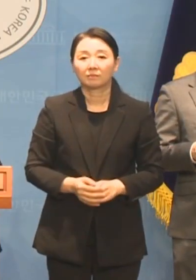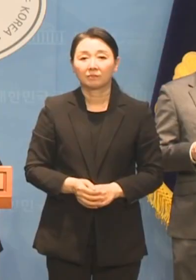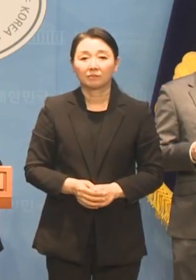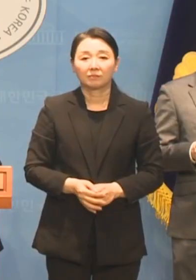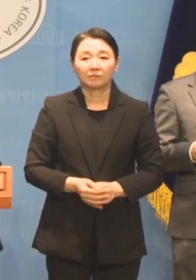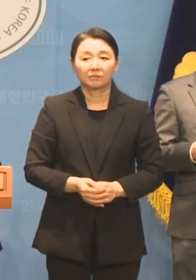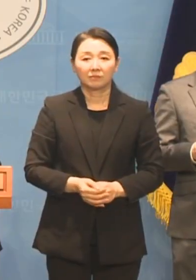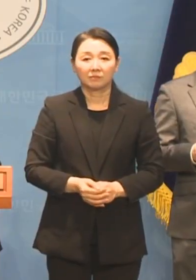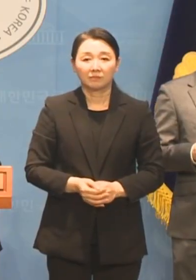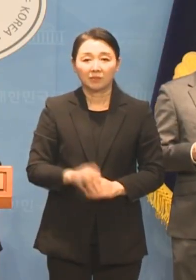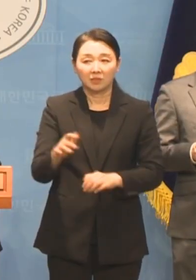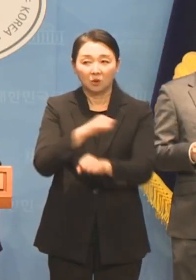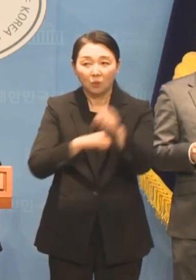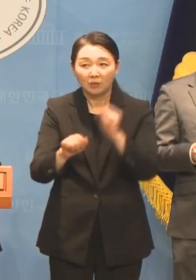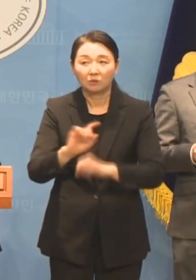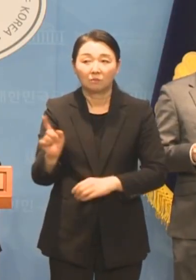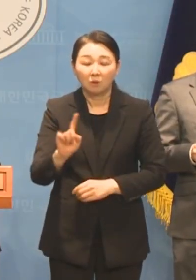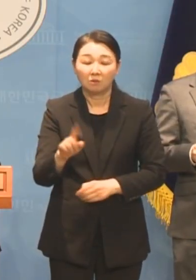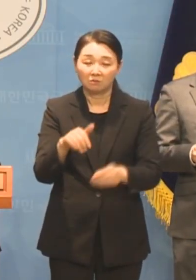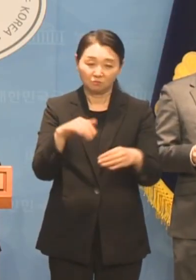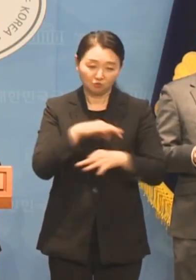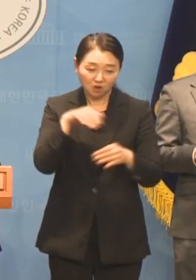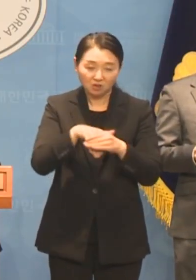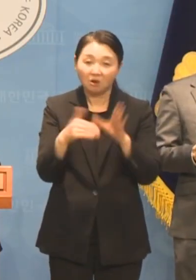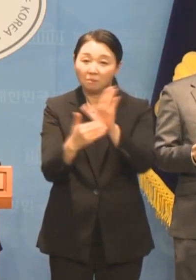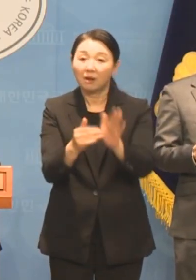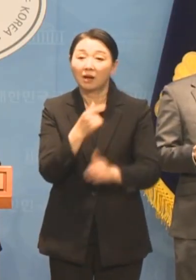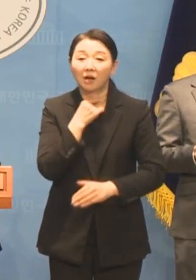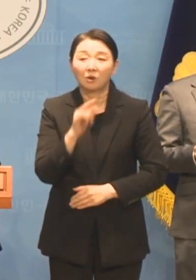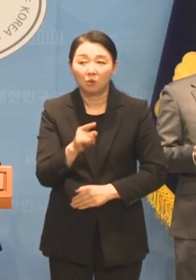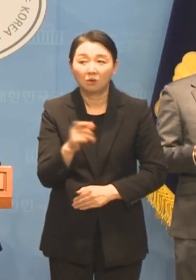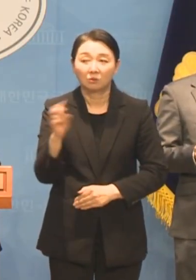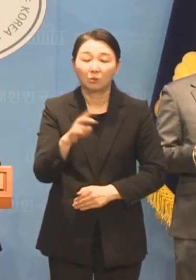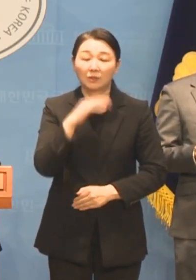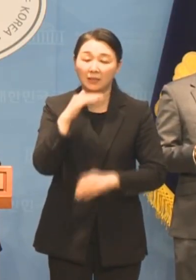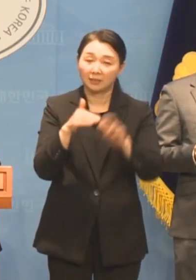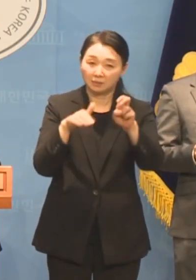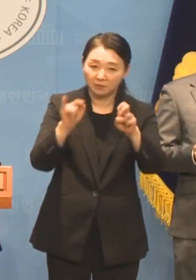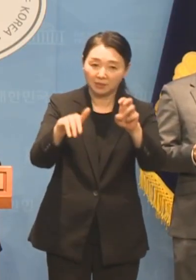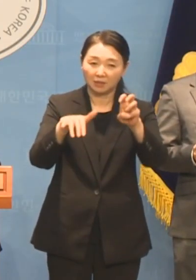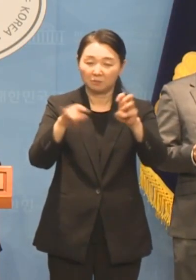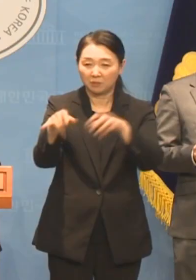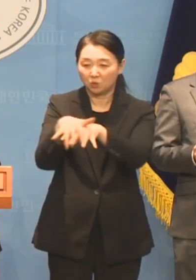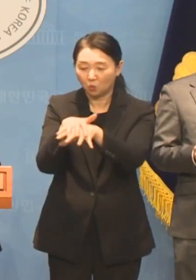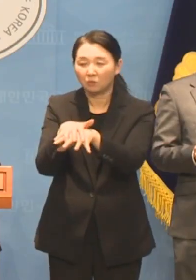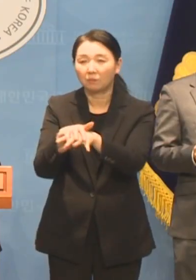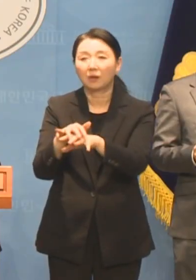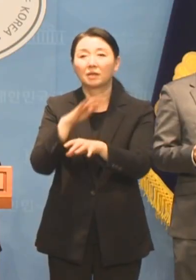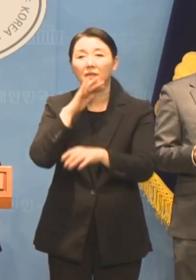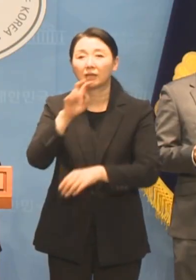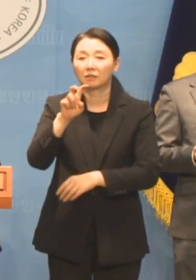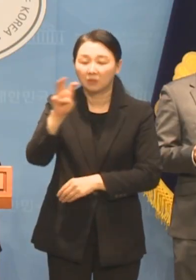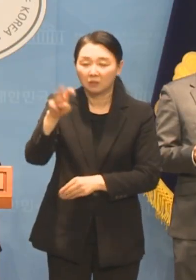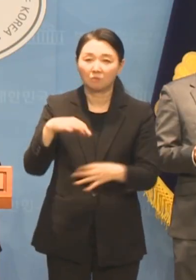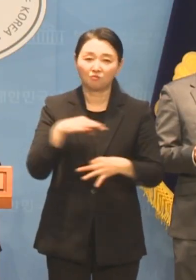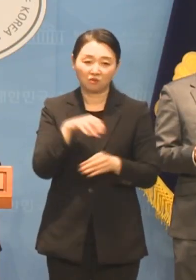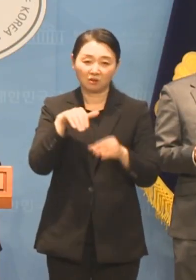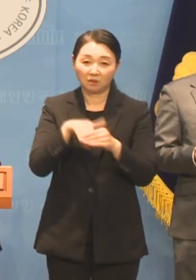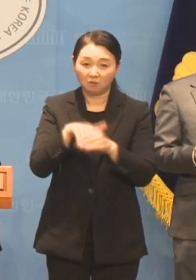있습니다. 이러한 활동은 최근 부정선거를 막겠다며 20, 30대를 중심으로 조직된 2030